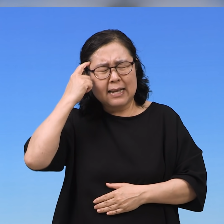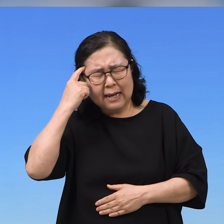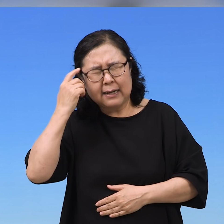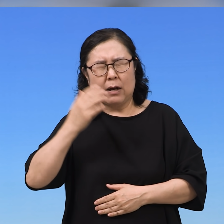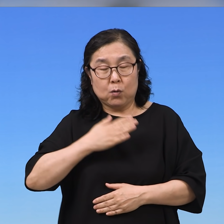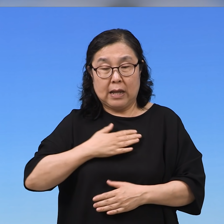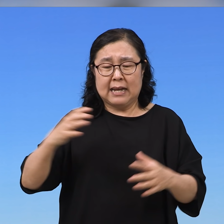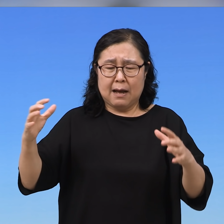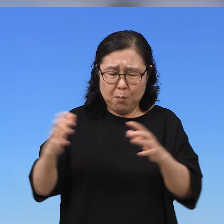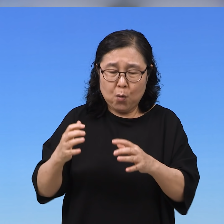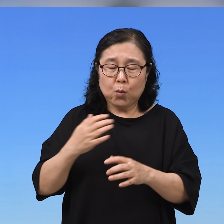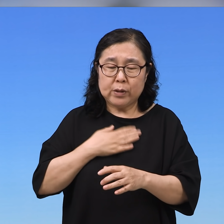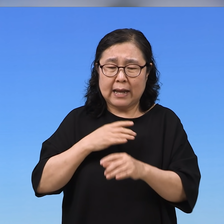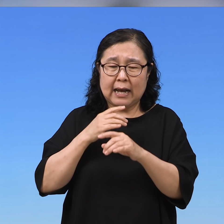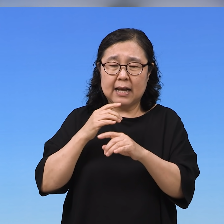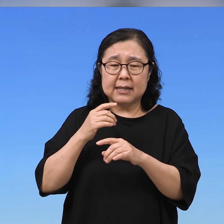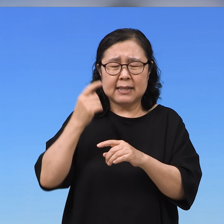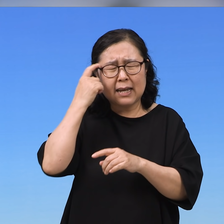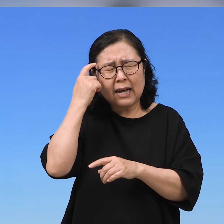판단하고 내가 모으고.